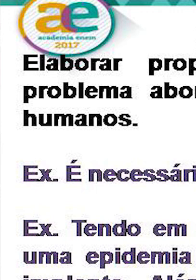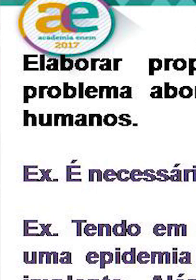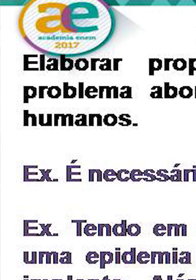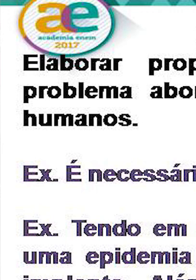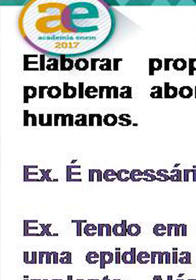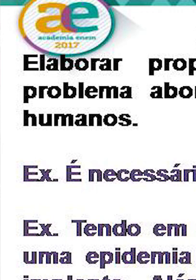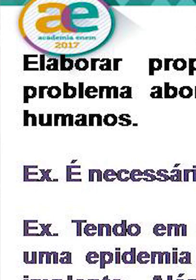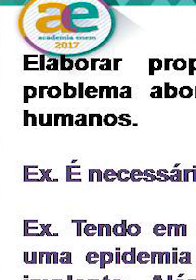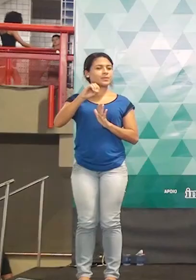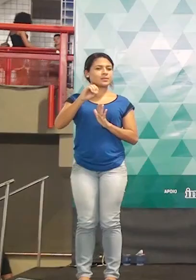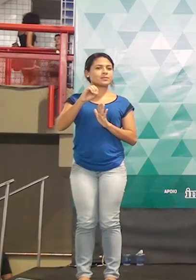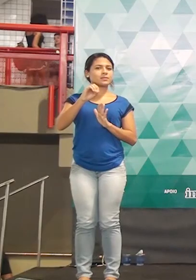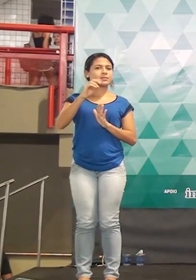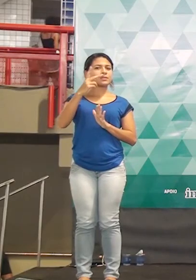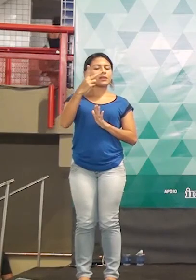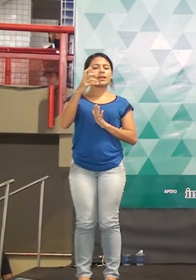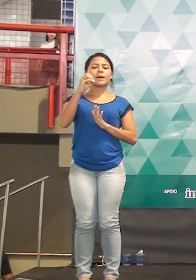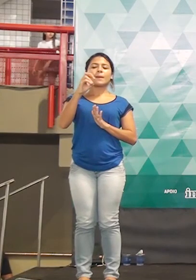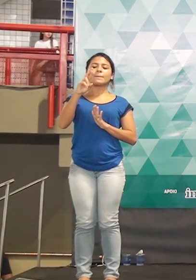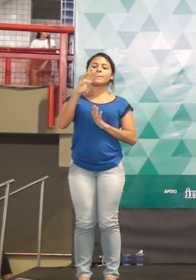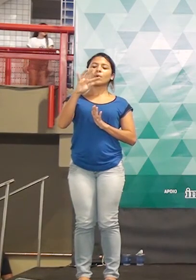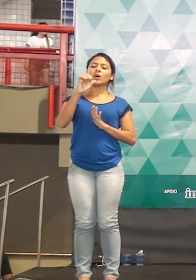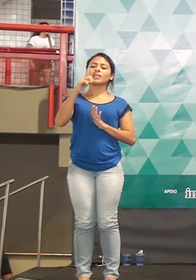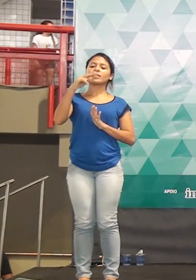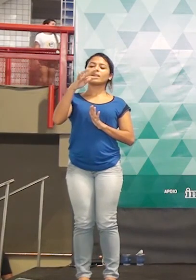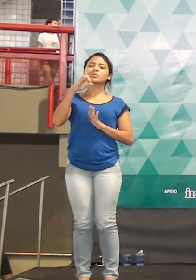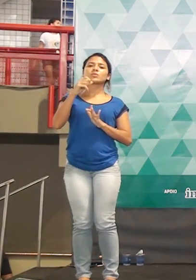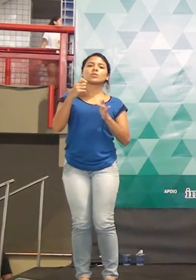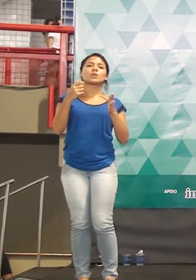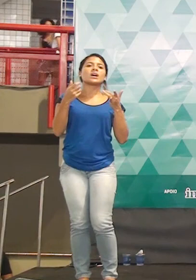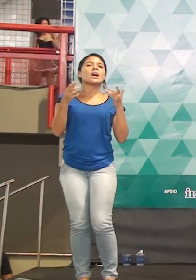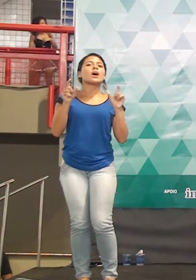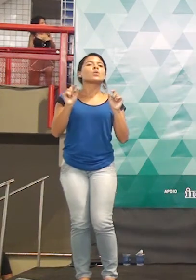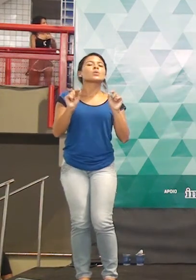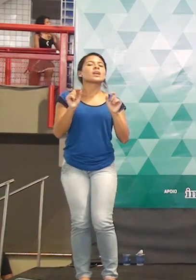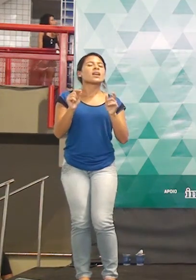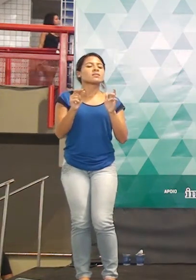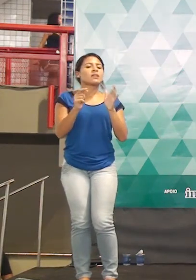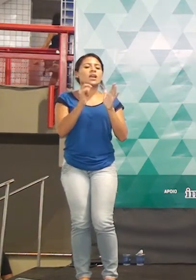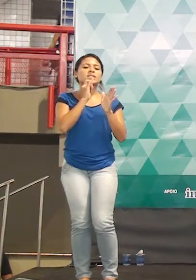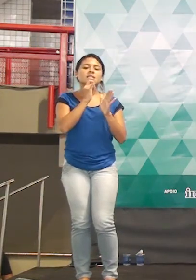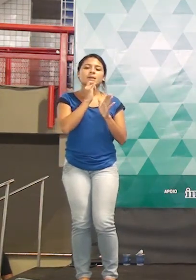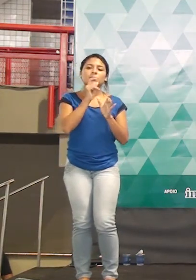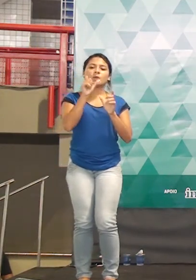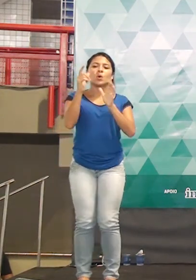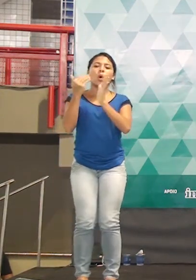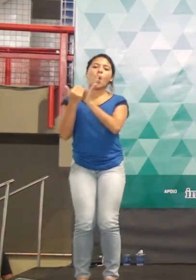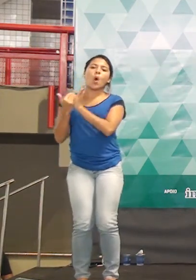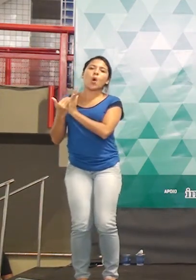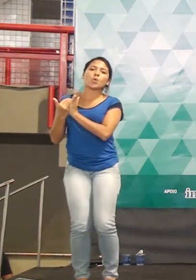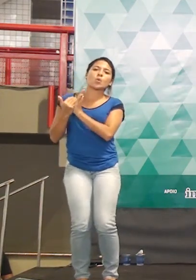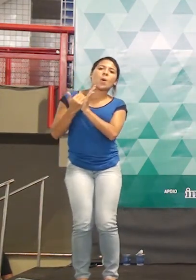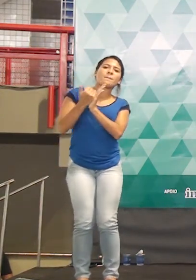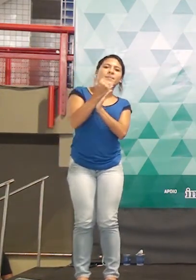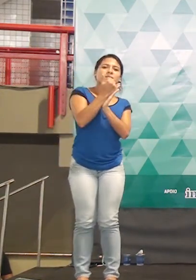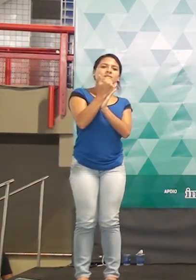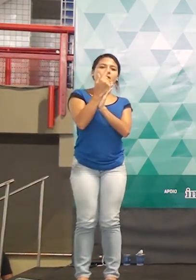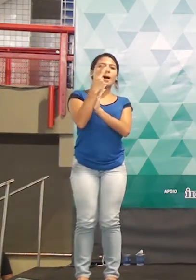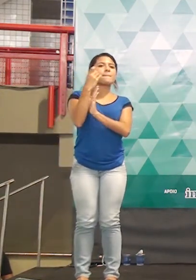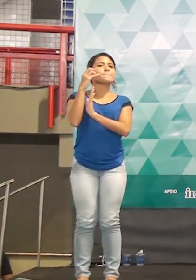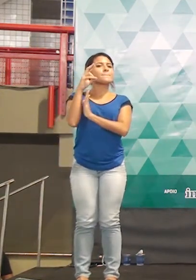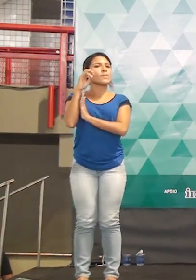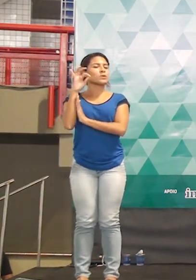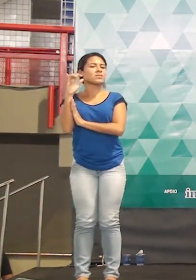O portanto é um conector de conclusão. Eu não gosto que ele fique no início do parágrafo, eu gosto que ele fique